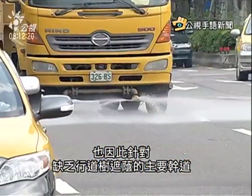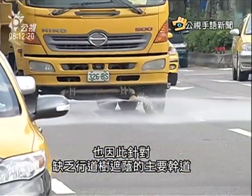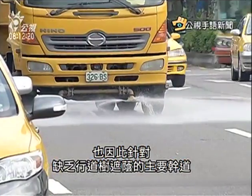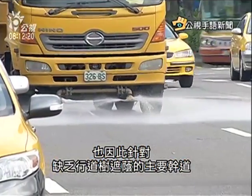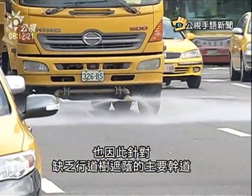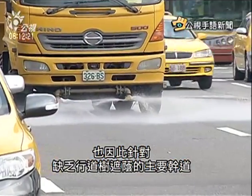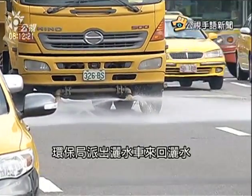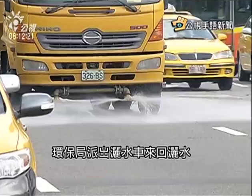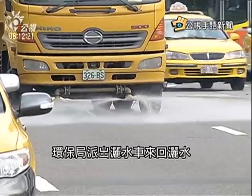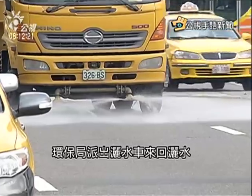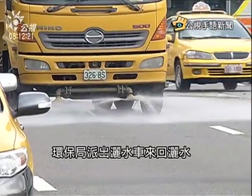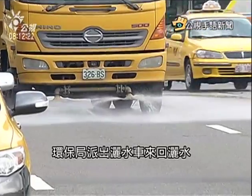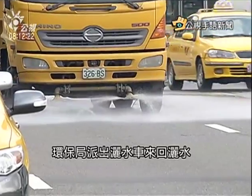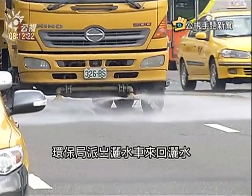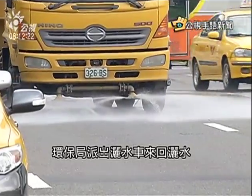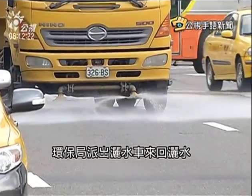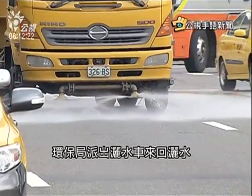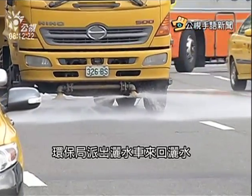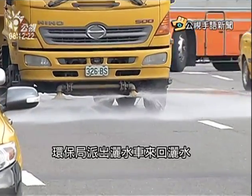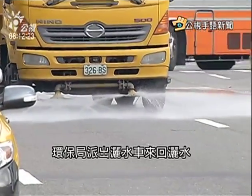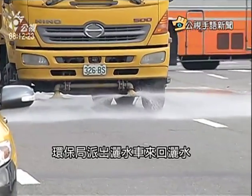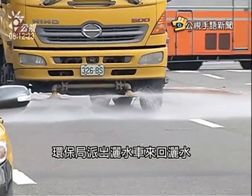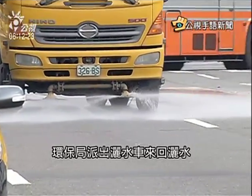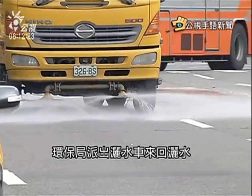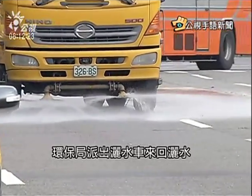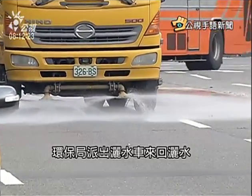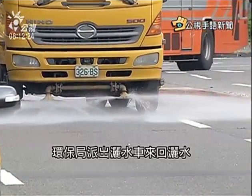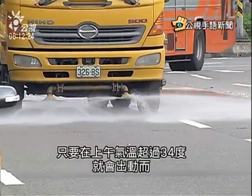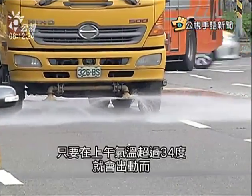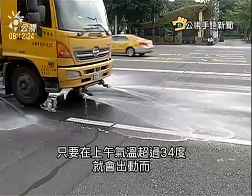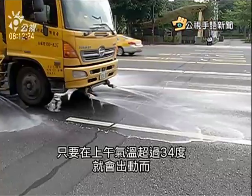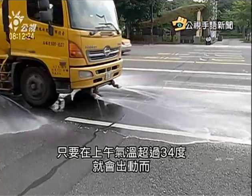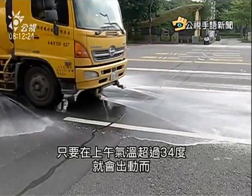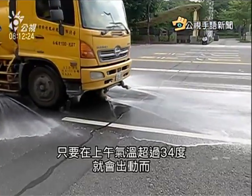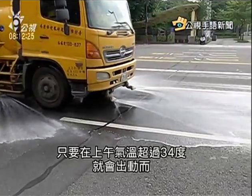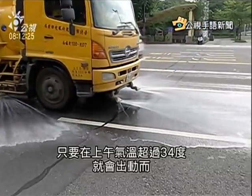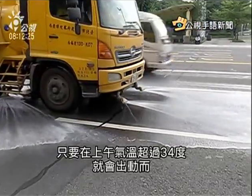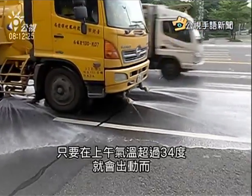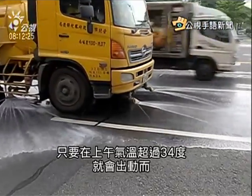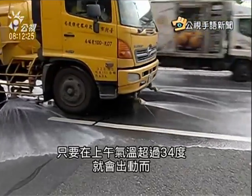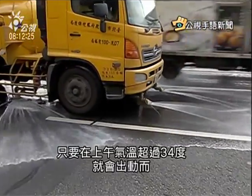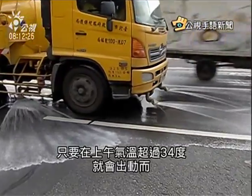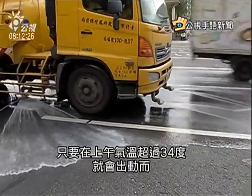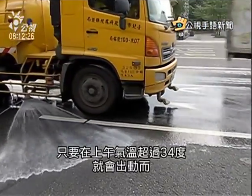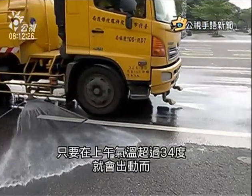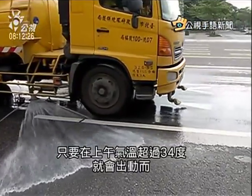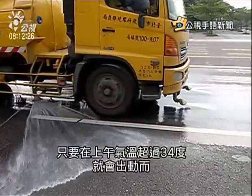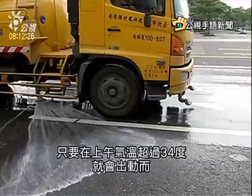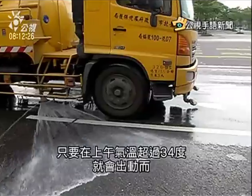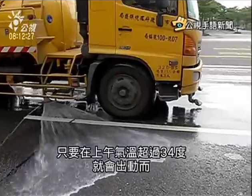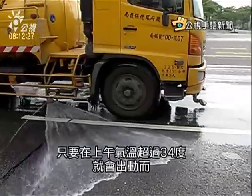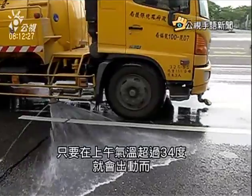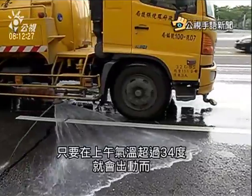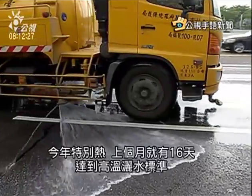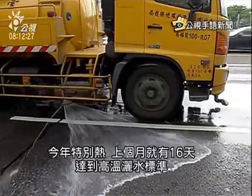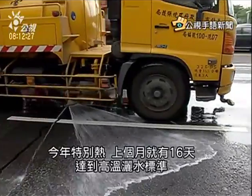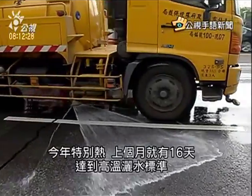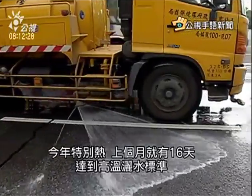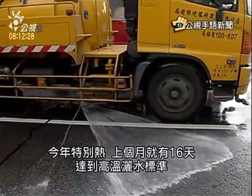道，环保局派出洒水车来回洒水，只要在上午气温超过34度就会出动。而今年特别热，上